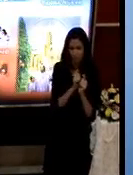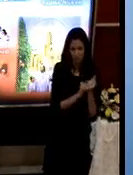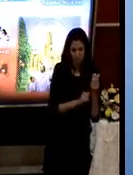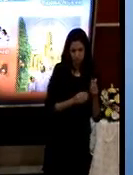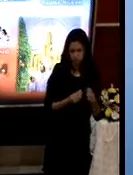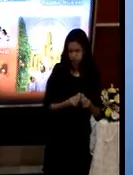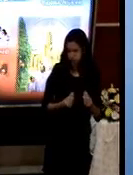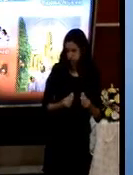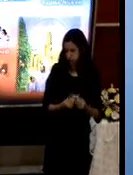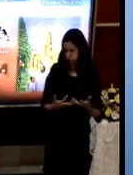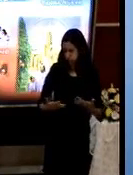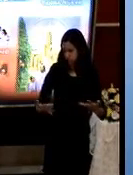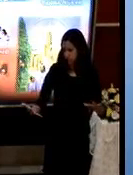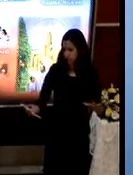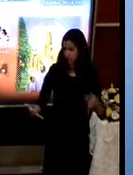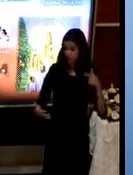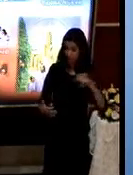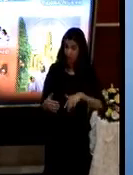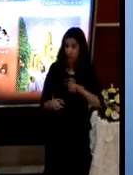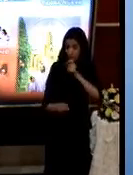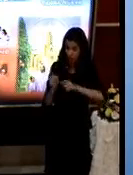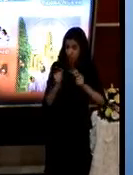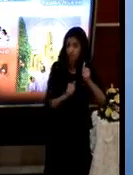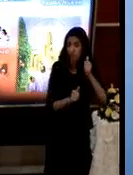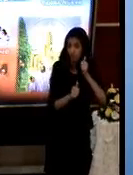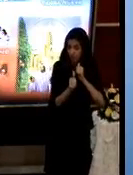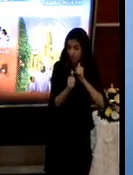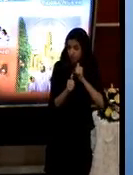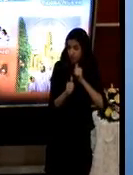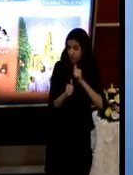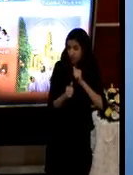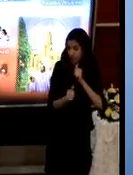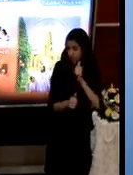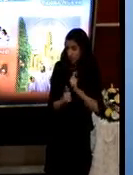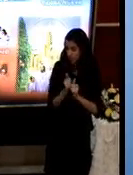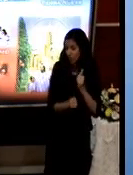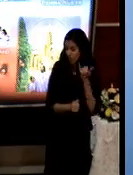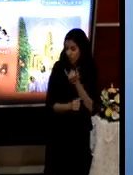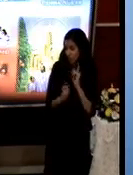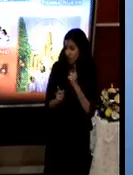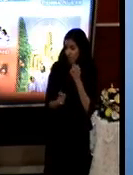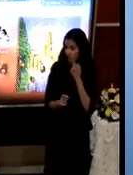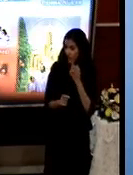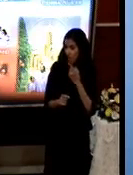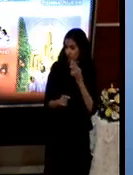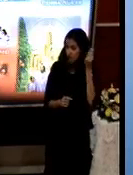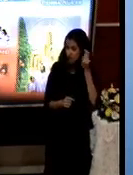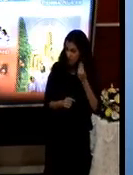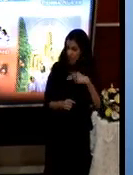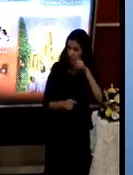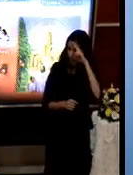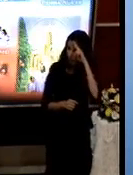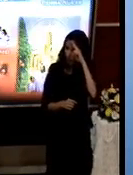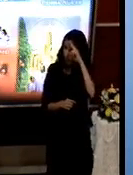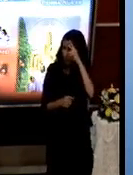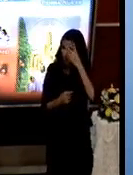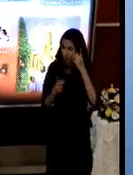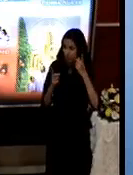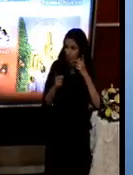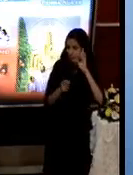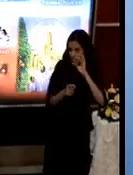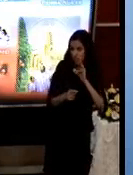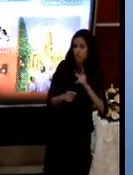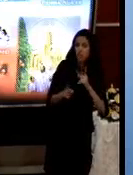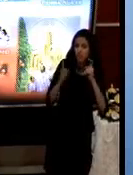con seguridad hay muchas personas que el día en que decidieron guardar el sábado pasaron por alguna dificultad, por alguna